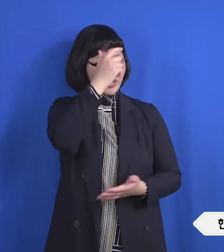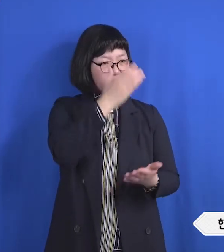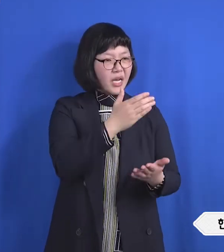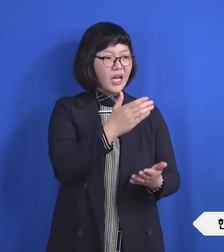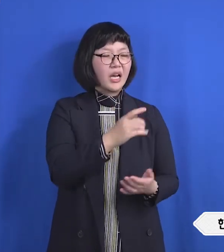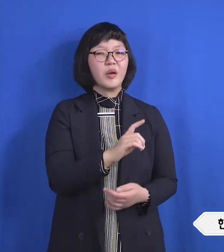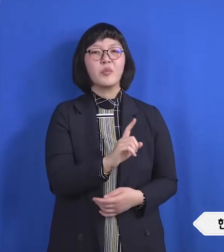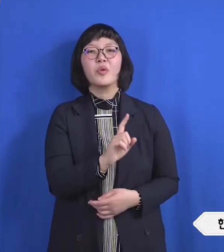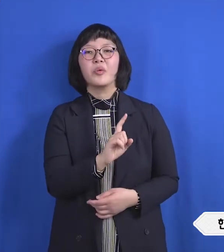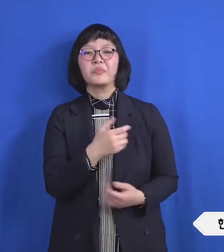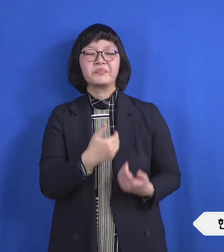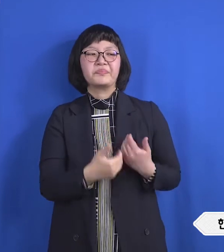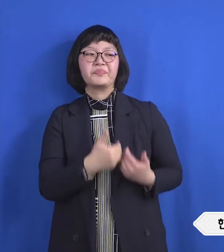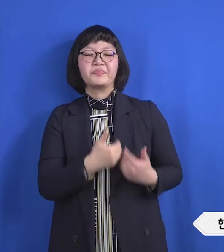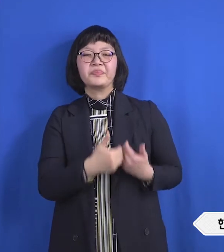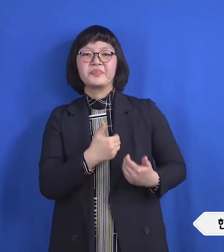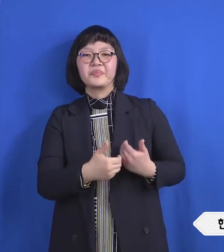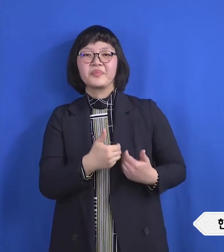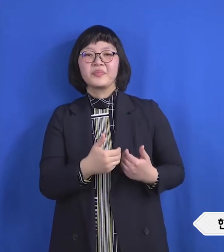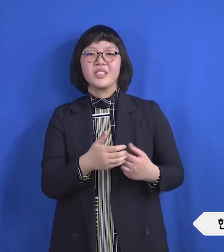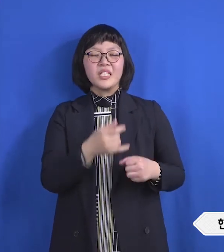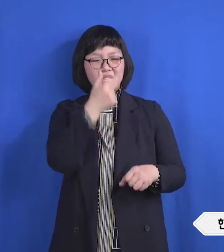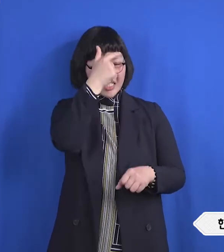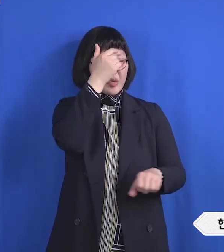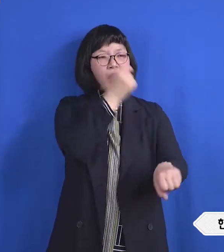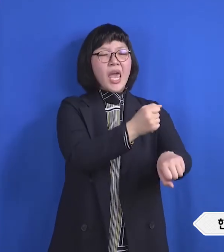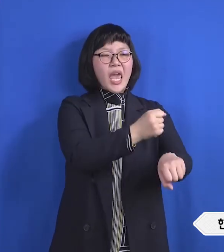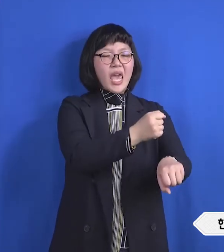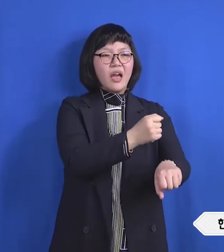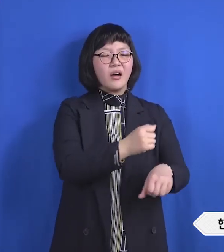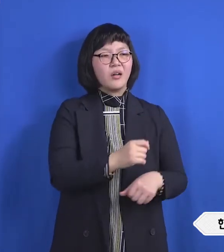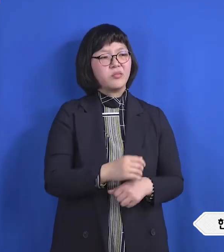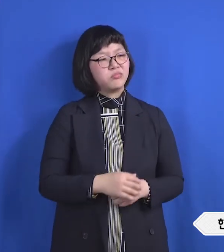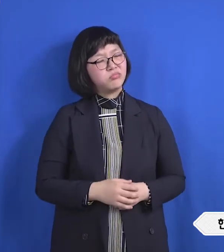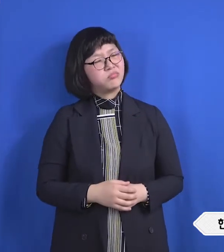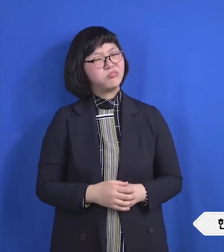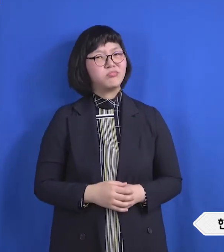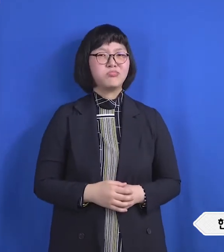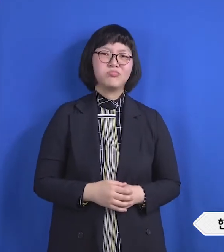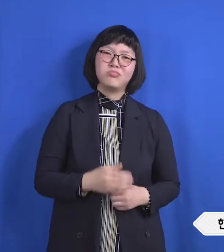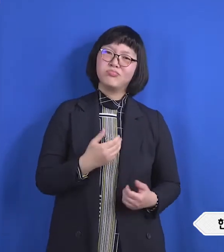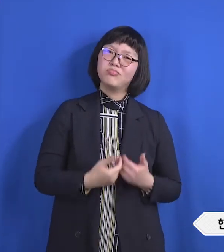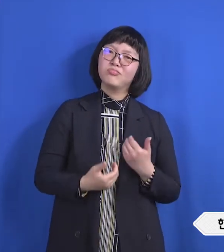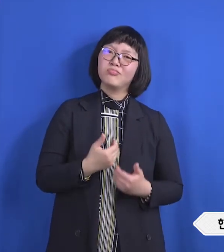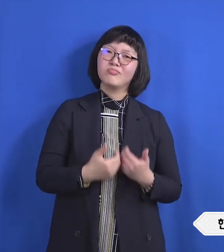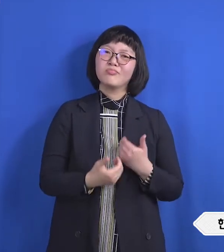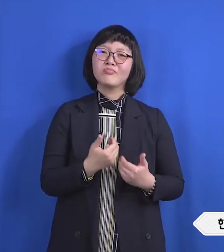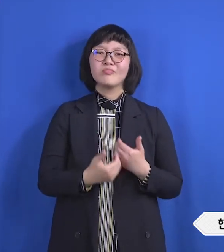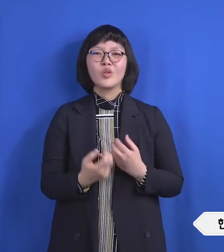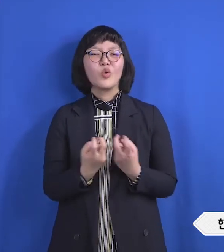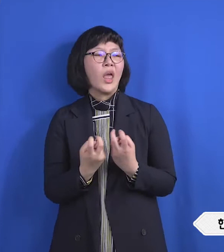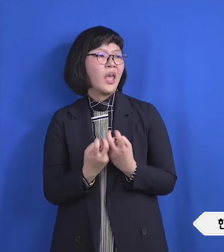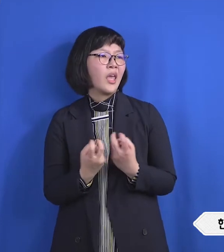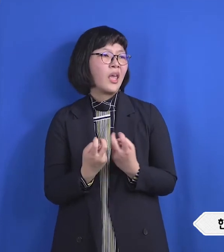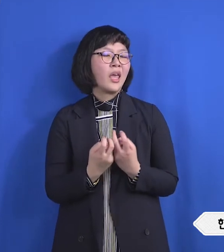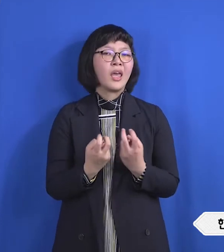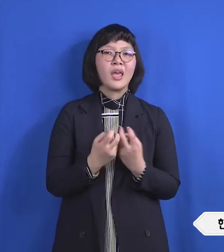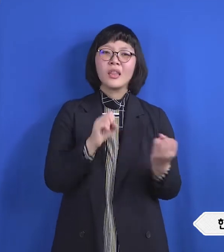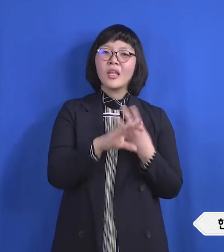같고, 또 기도하십시오 하면 됩니다 하기에는 그 뭘 누구를 속이는 것